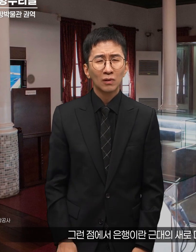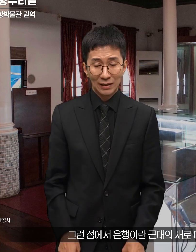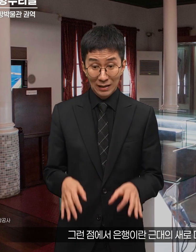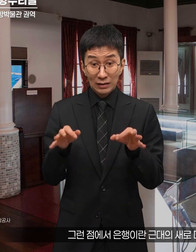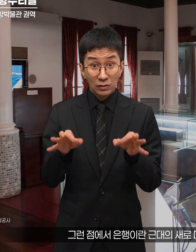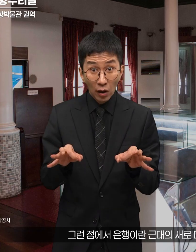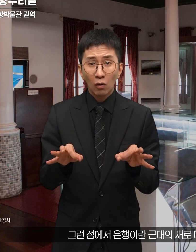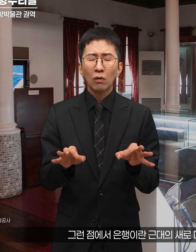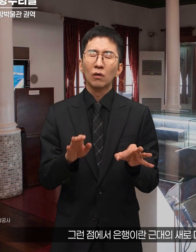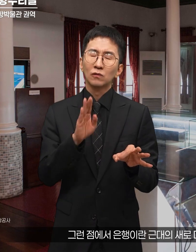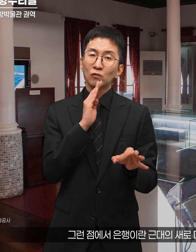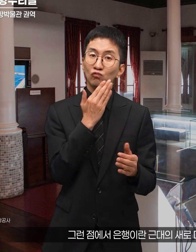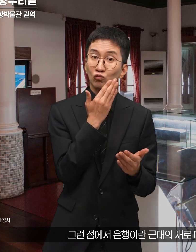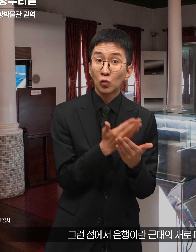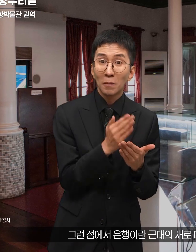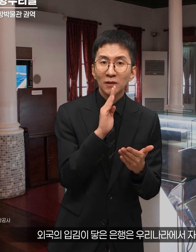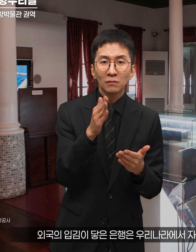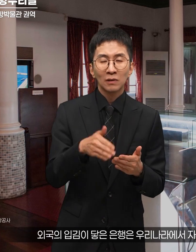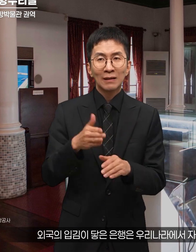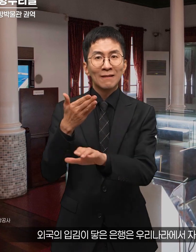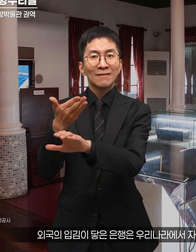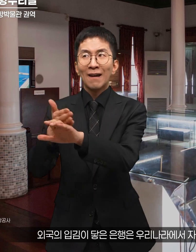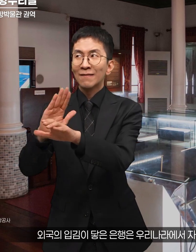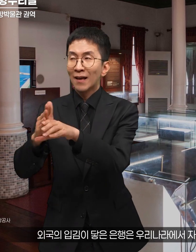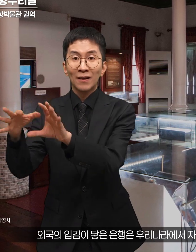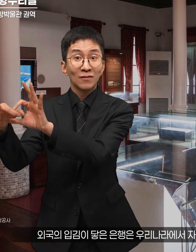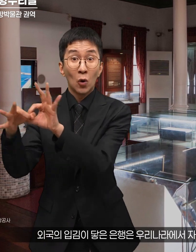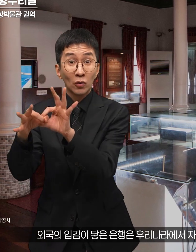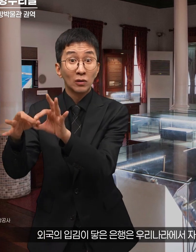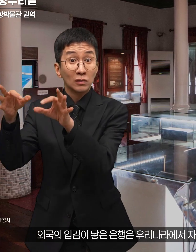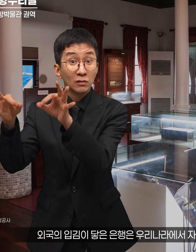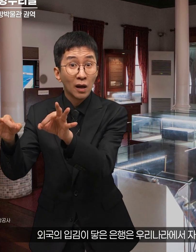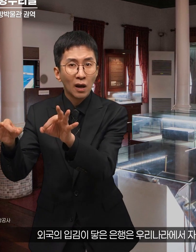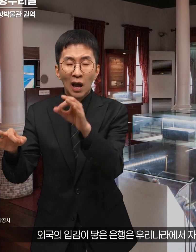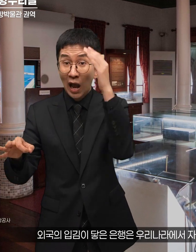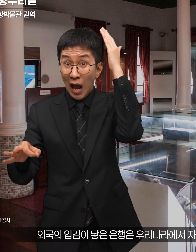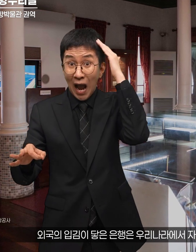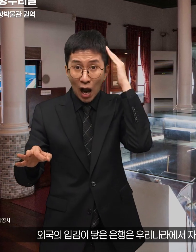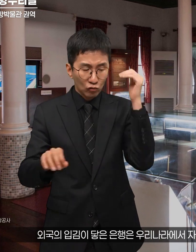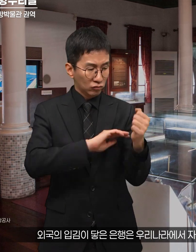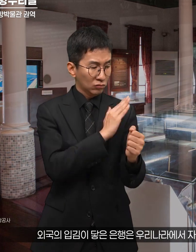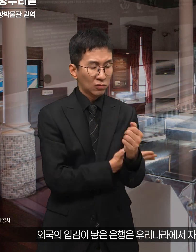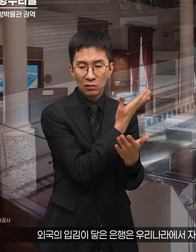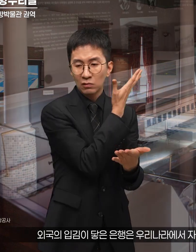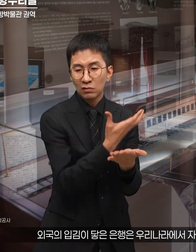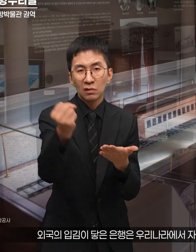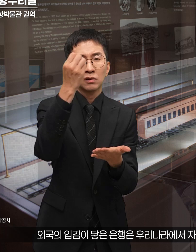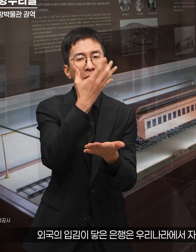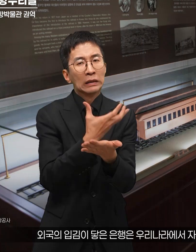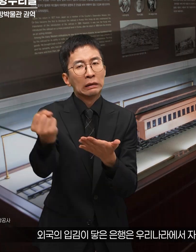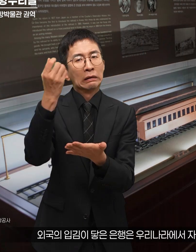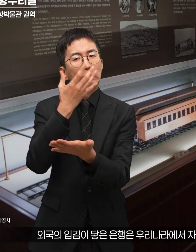마주한 기관이기도 하지만 외국의 입김이 닿은 은행은 우리나라에서 자주권을 침탈한 기관이기도